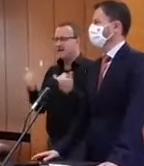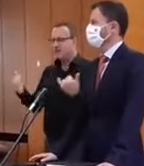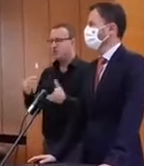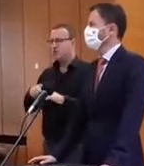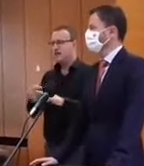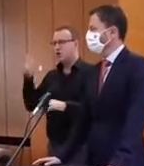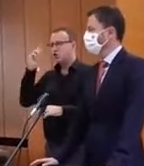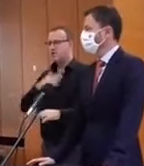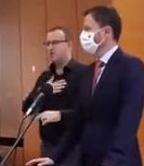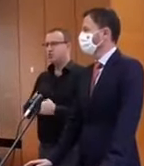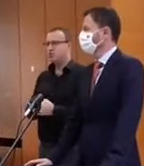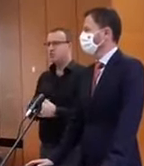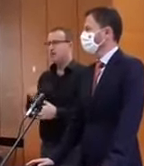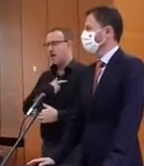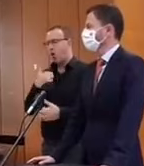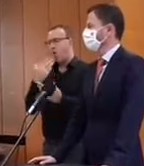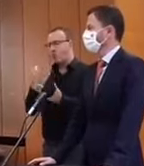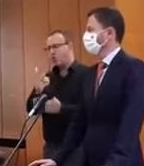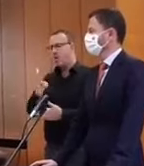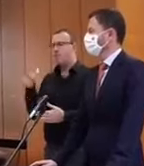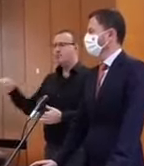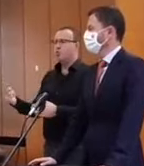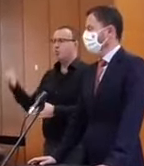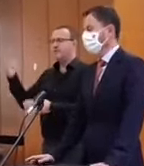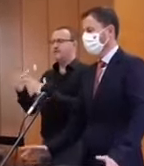Spravodlivosť na Slovensku je pre mňa červená čiara a kľudne vôbec je na úkor